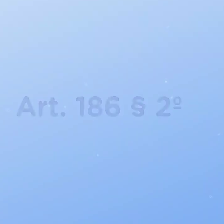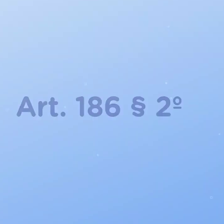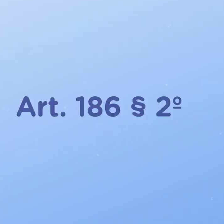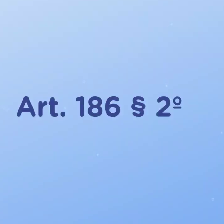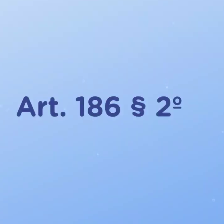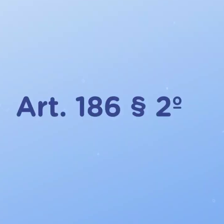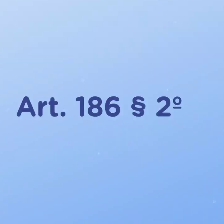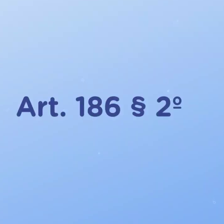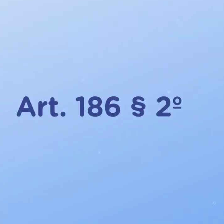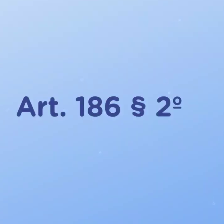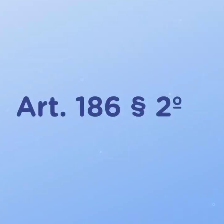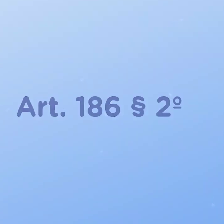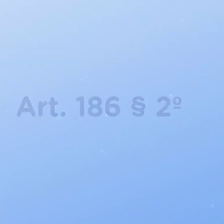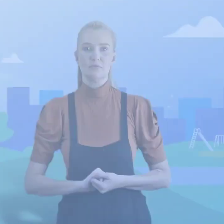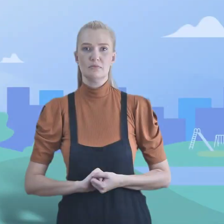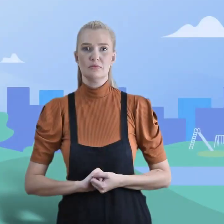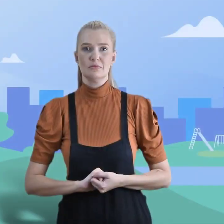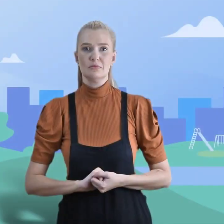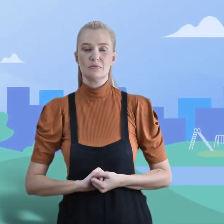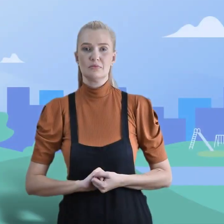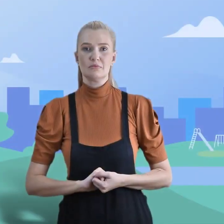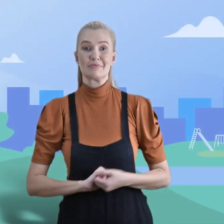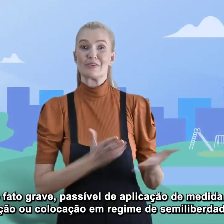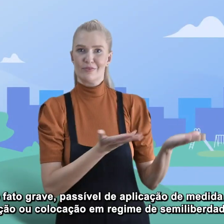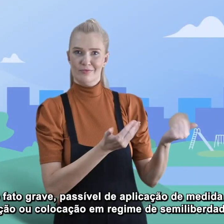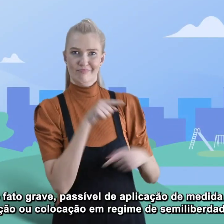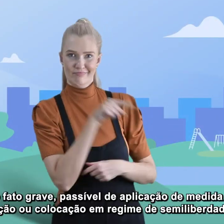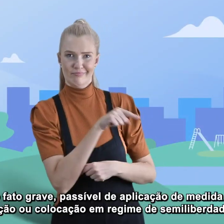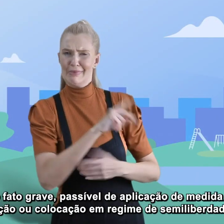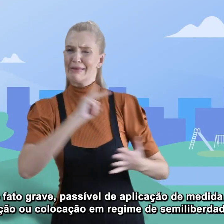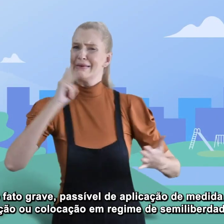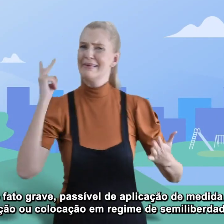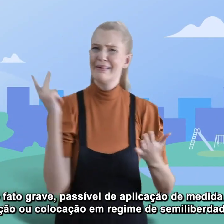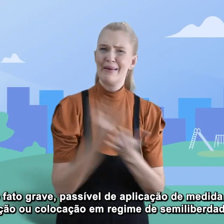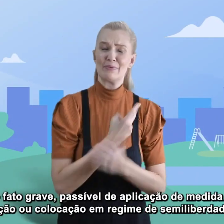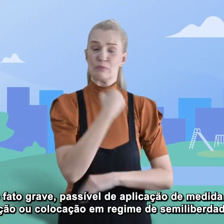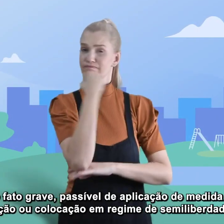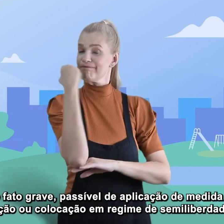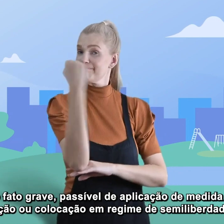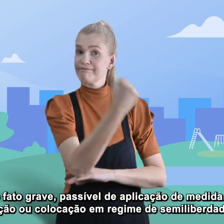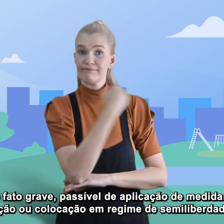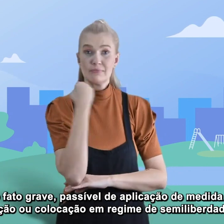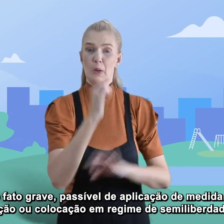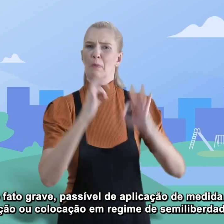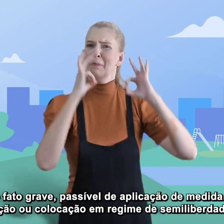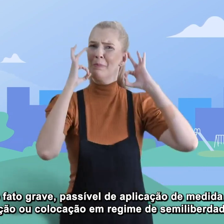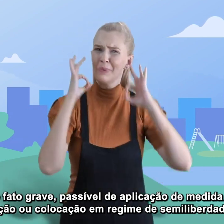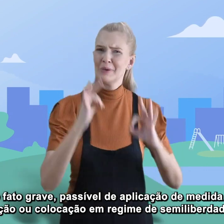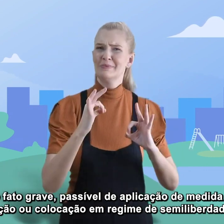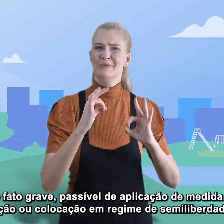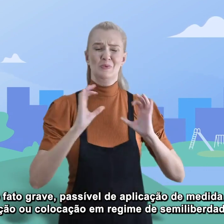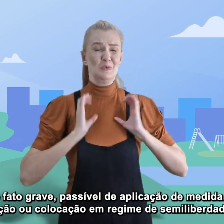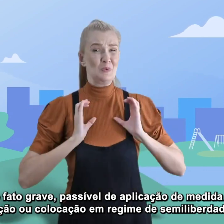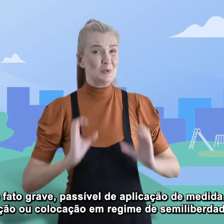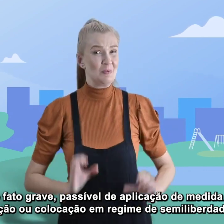Artigo 186, parágrafo 2º. Se o fato grave, passível de aplicação de medida de